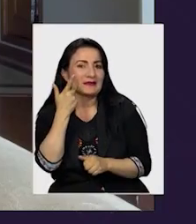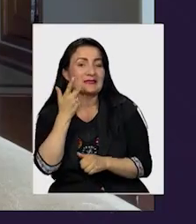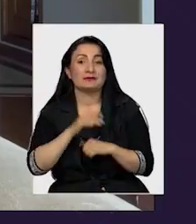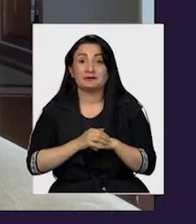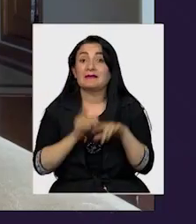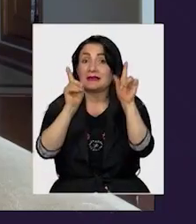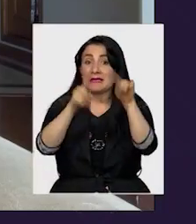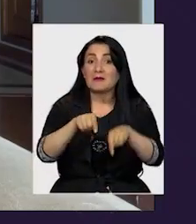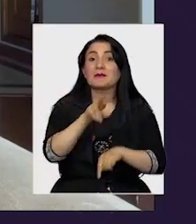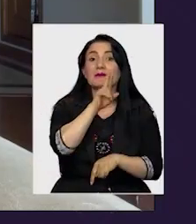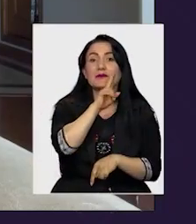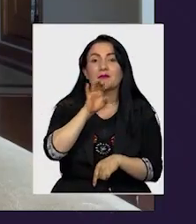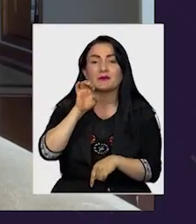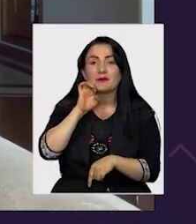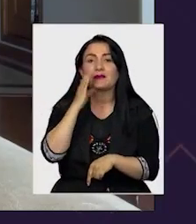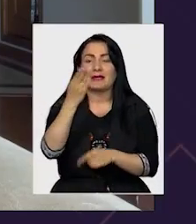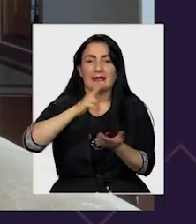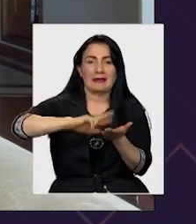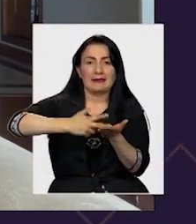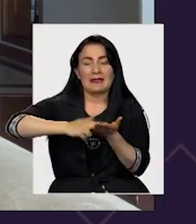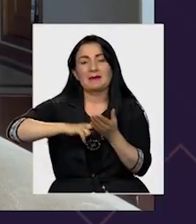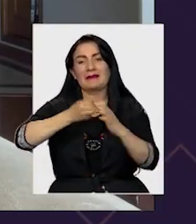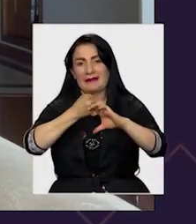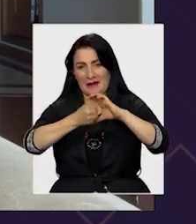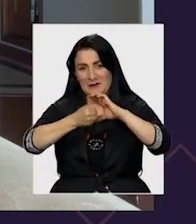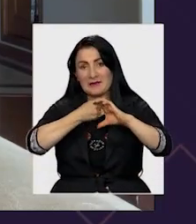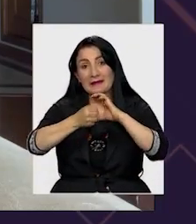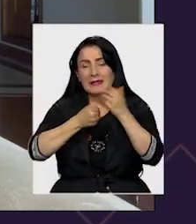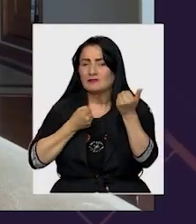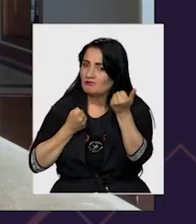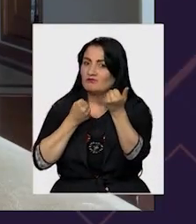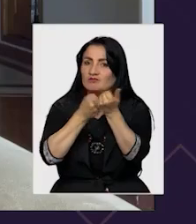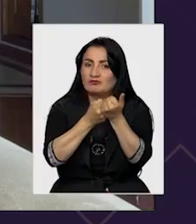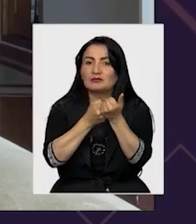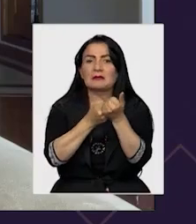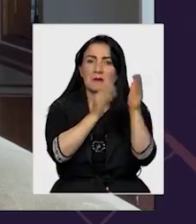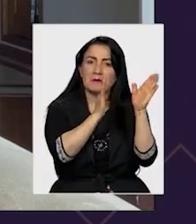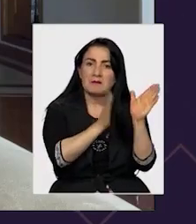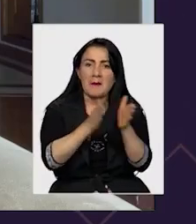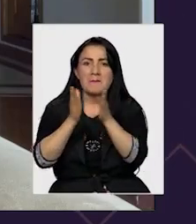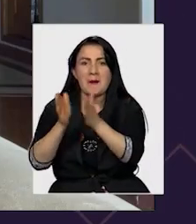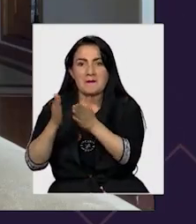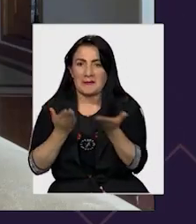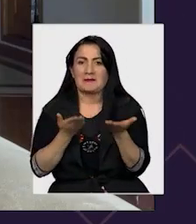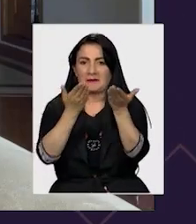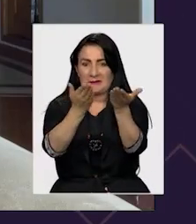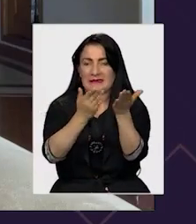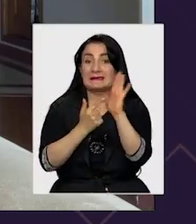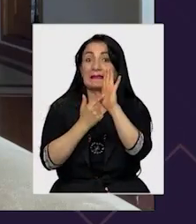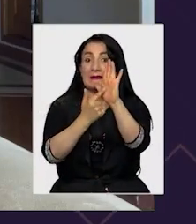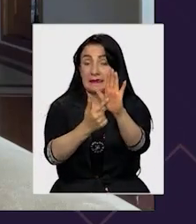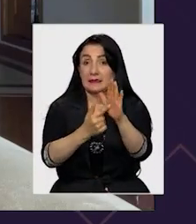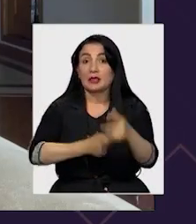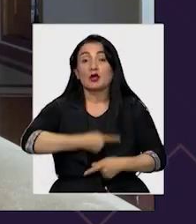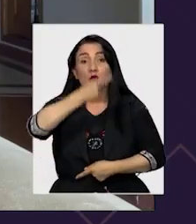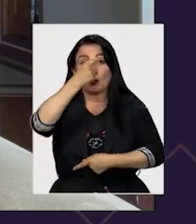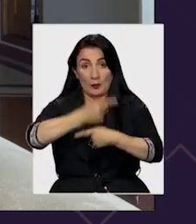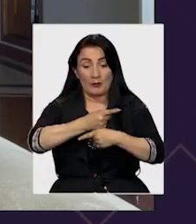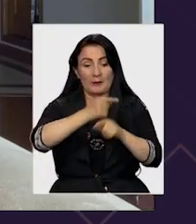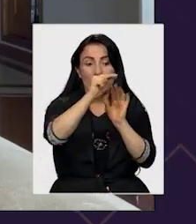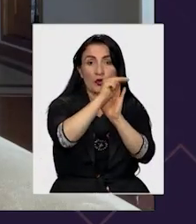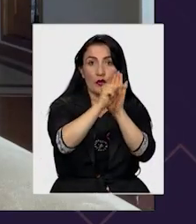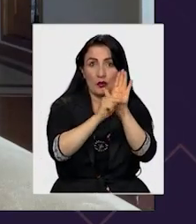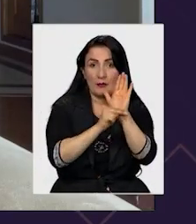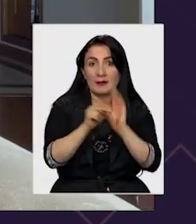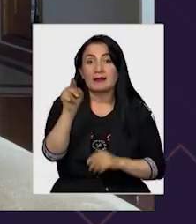Cristian. Y también a Ruth Pinzón, nuestra colega de Capital, quien contribuyó en los segmentos de nuestra presentación. En cumplimiento